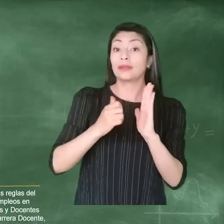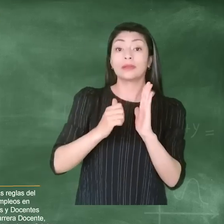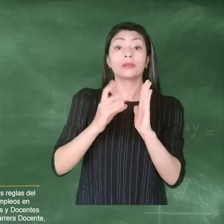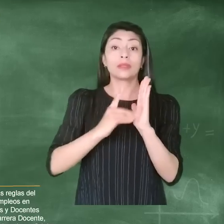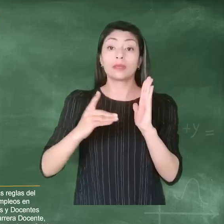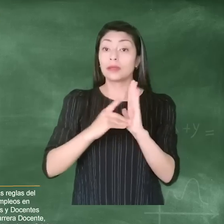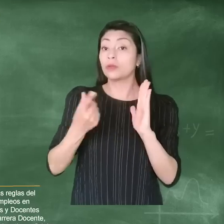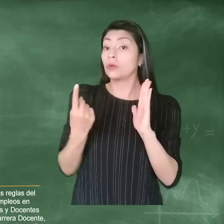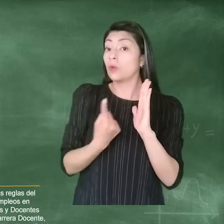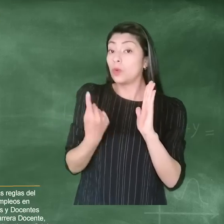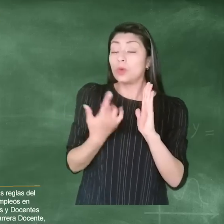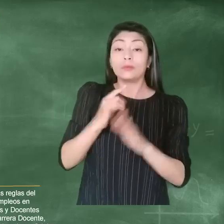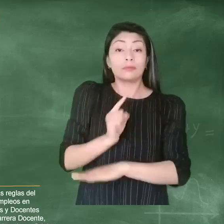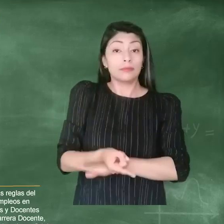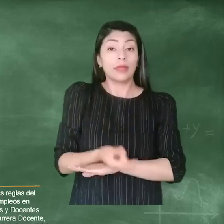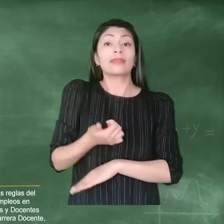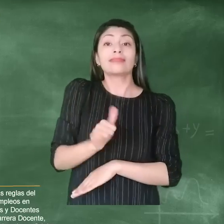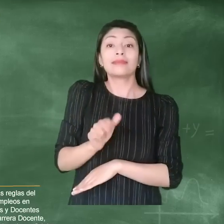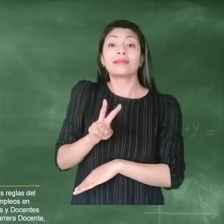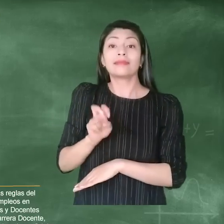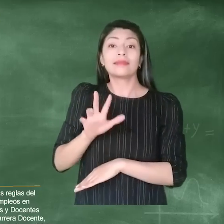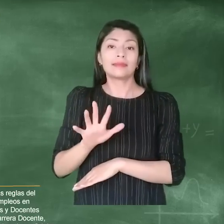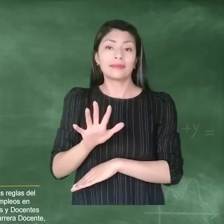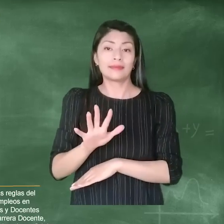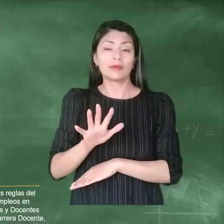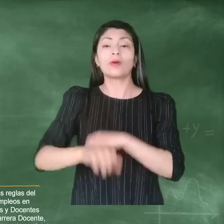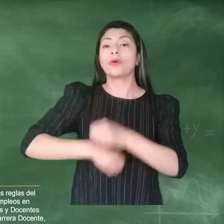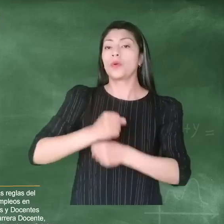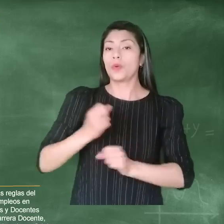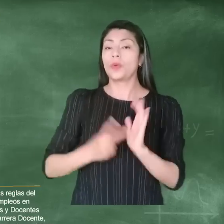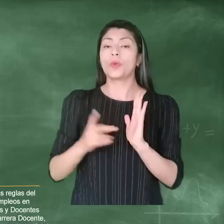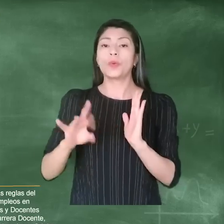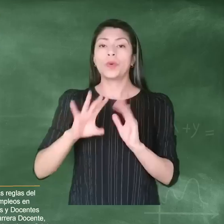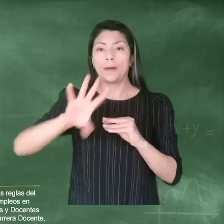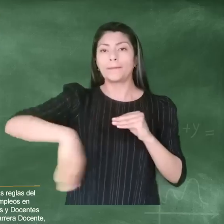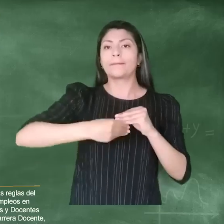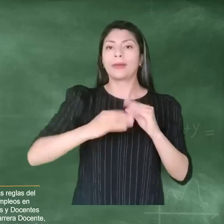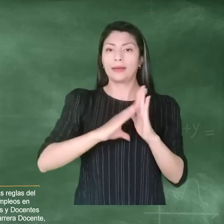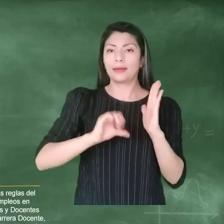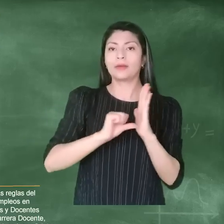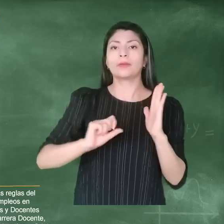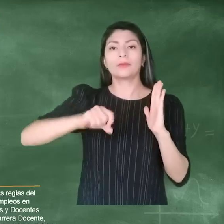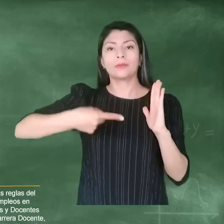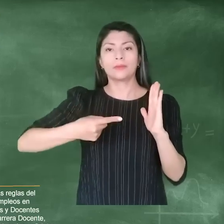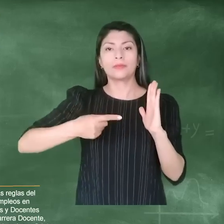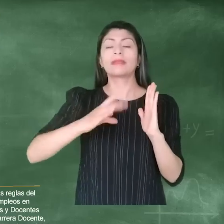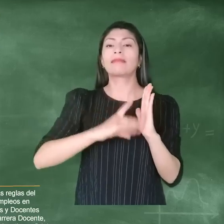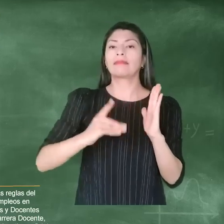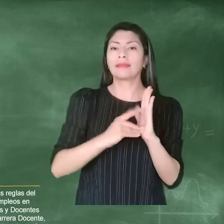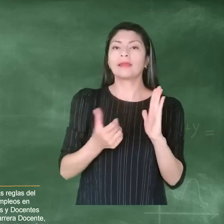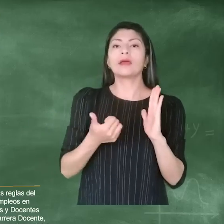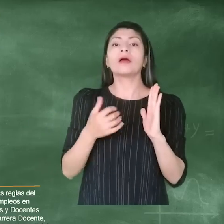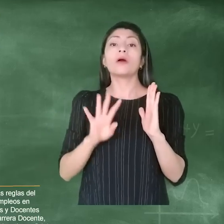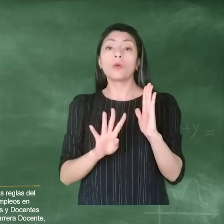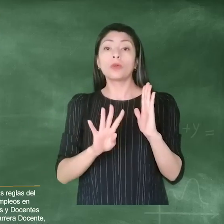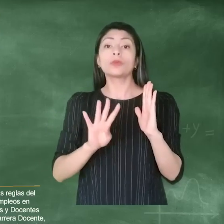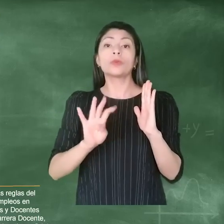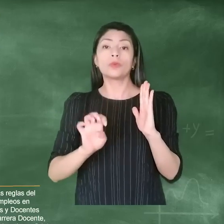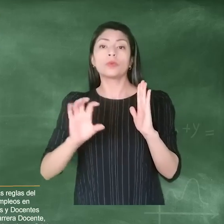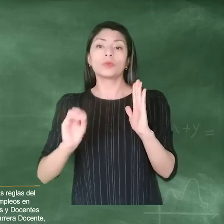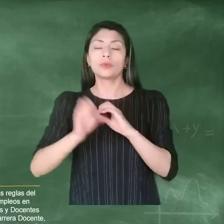2.4.6.3.8 del Decreto Único Reglamentario 1075 de 2015, adicionado por el artículo 1 del